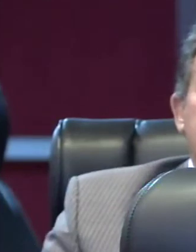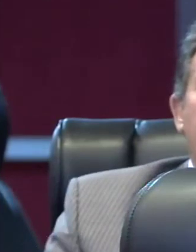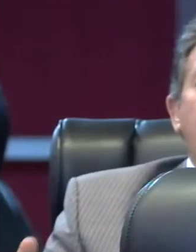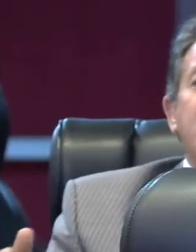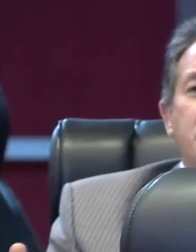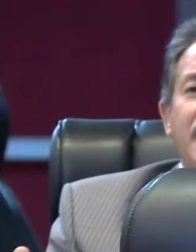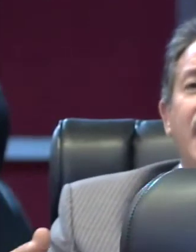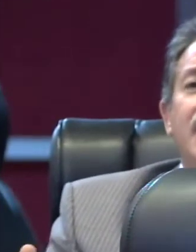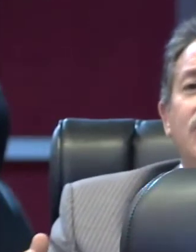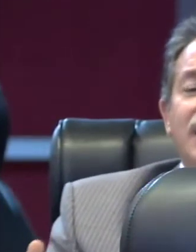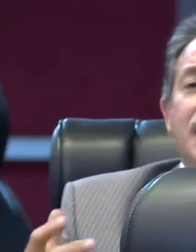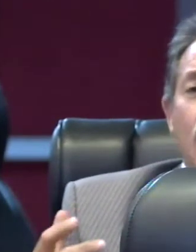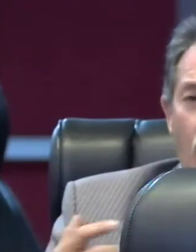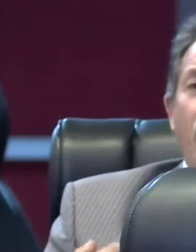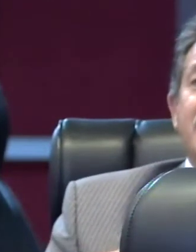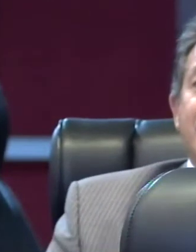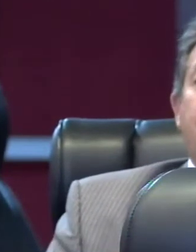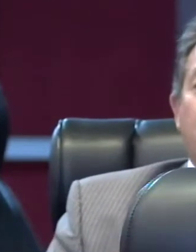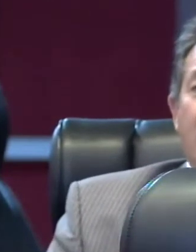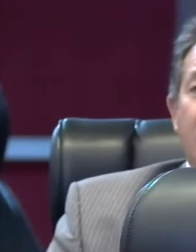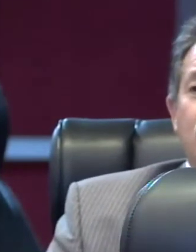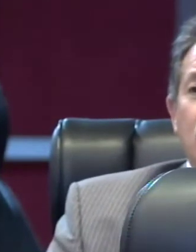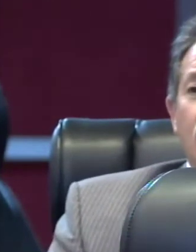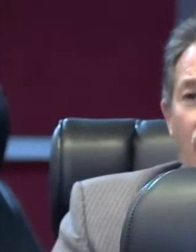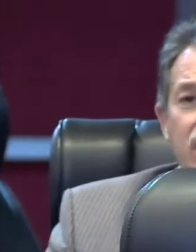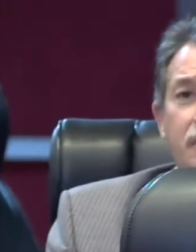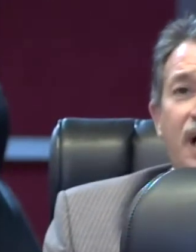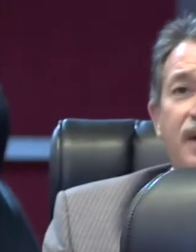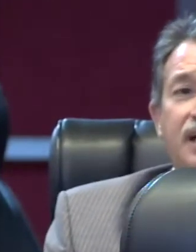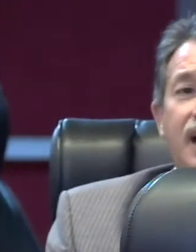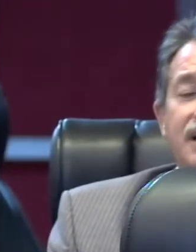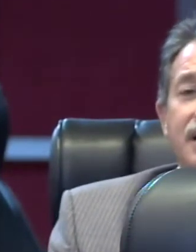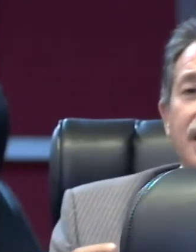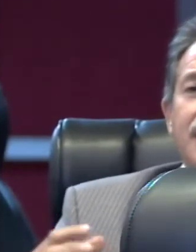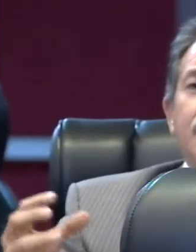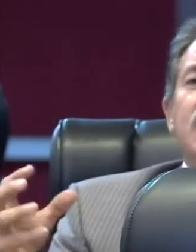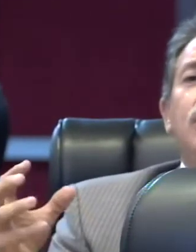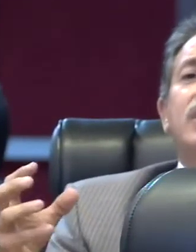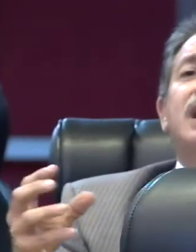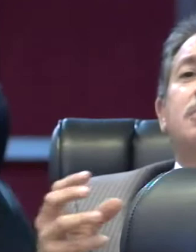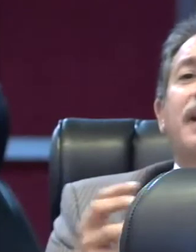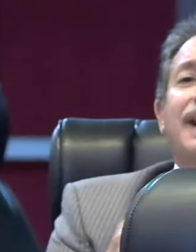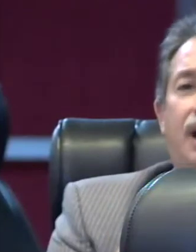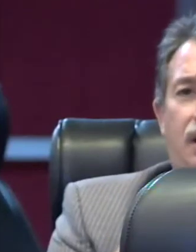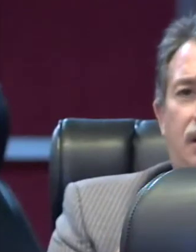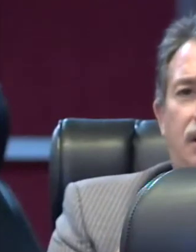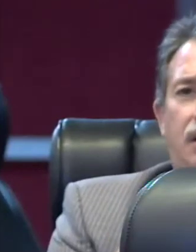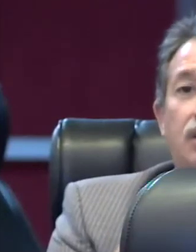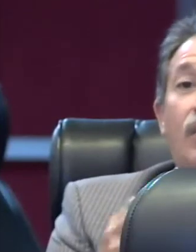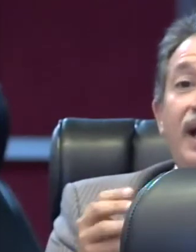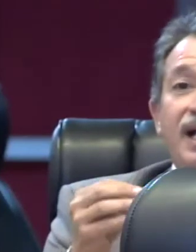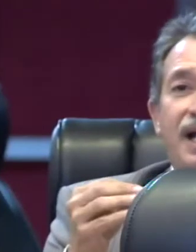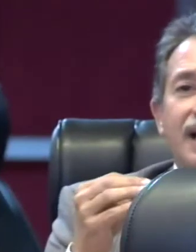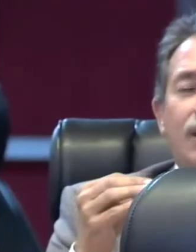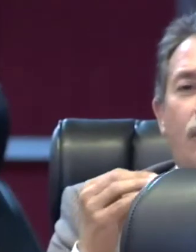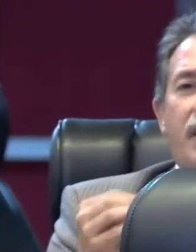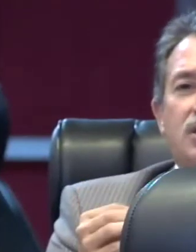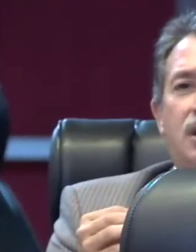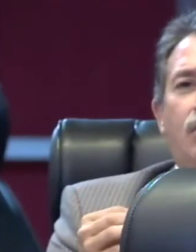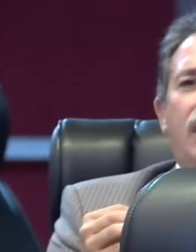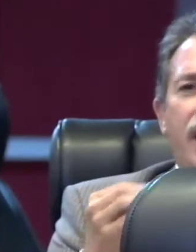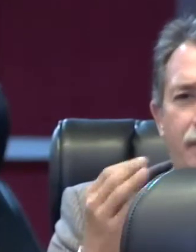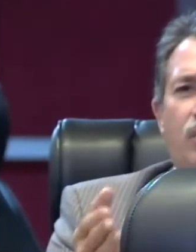da população. Vamos respeitar isso. É isso aí. Nós, deputados, nós, parlamentares, temos que nos respeitar. Então,